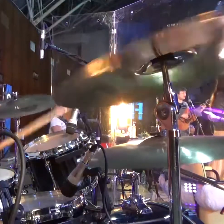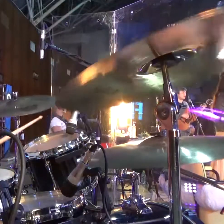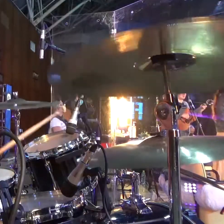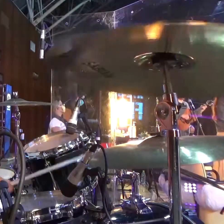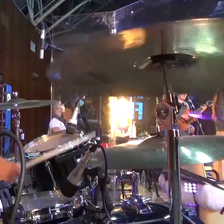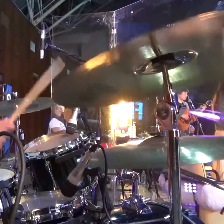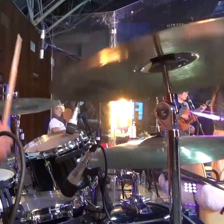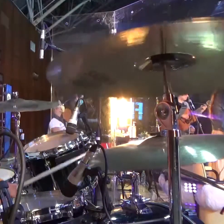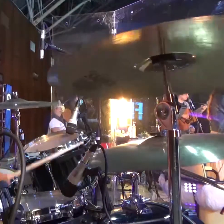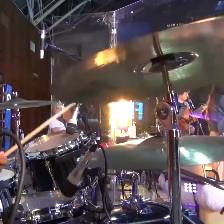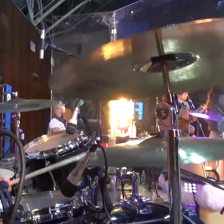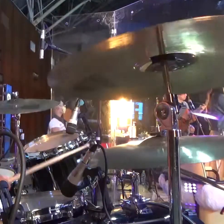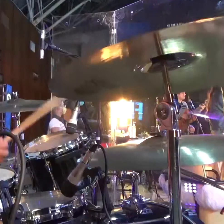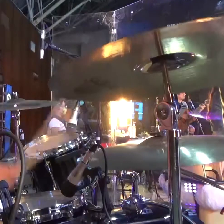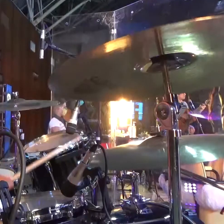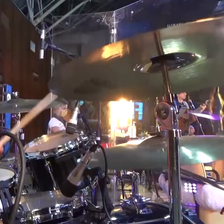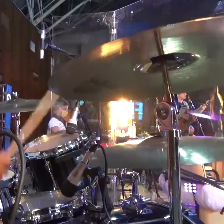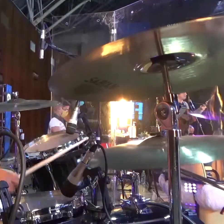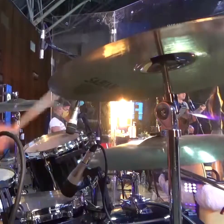you've